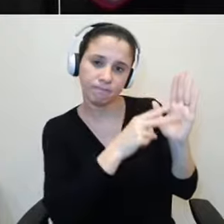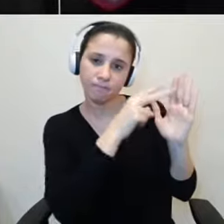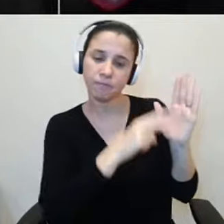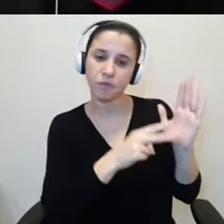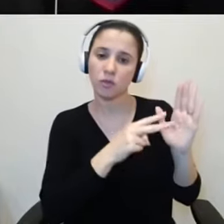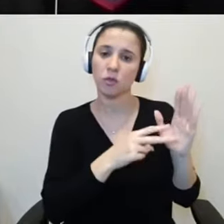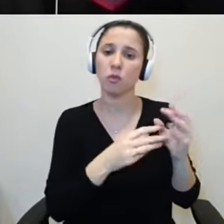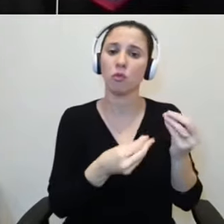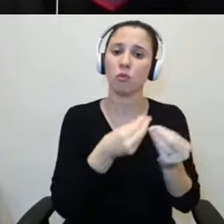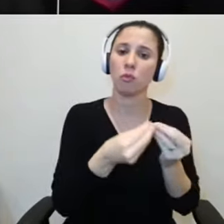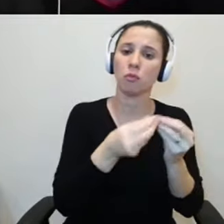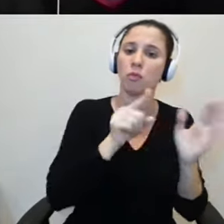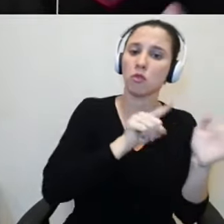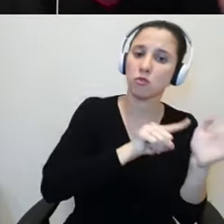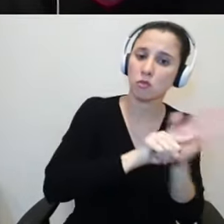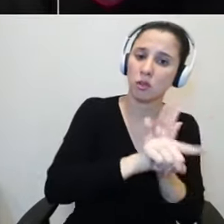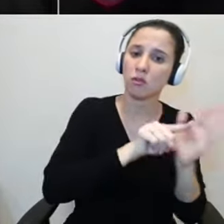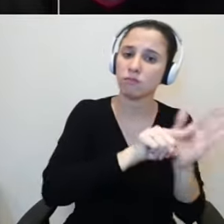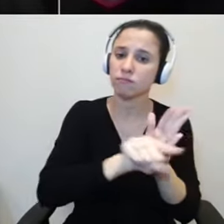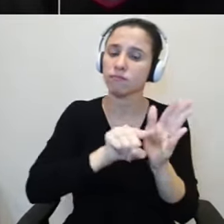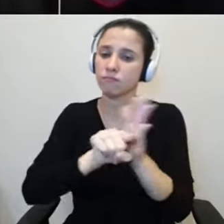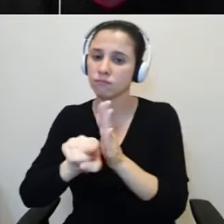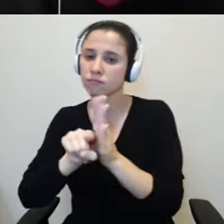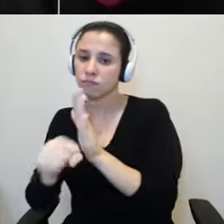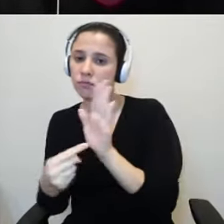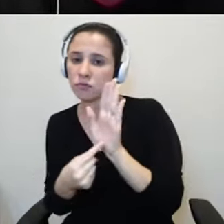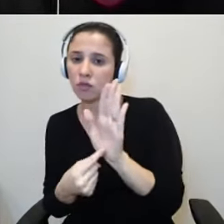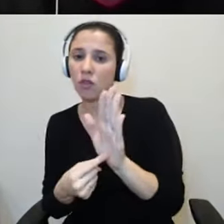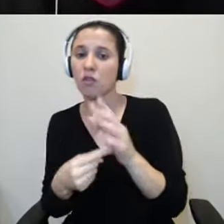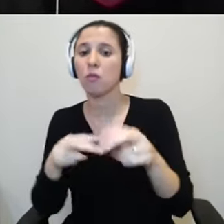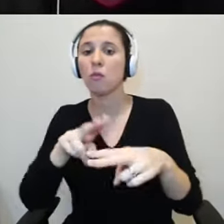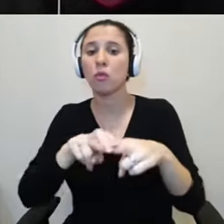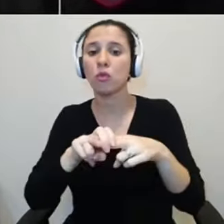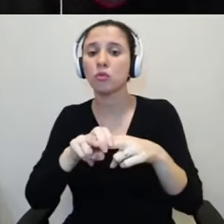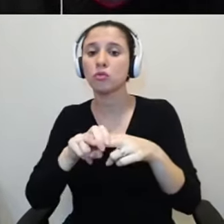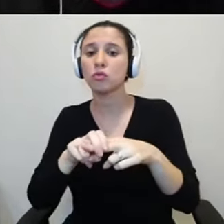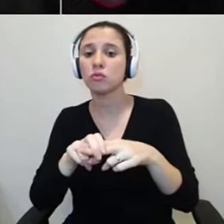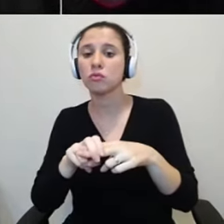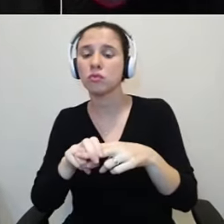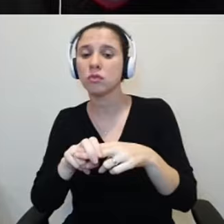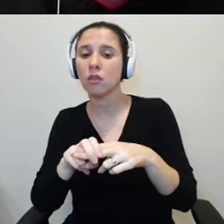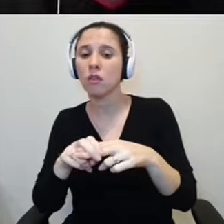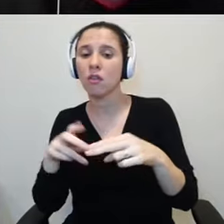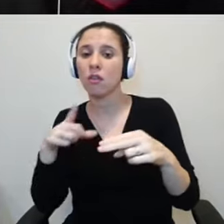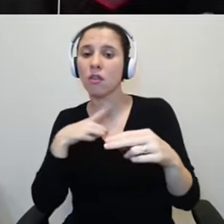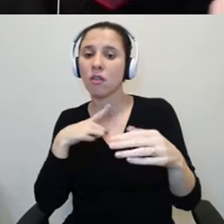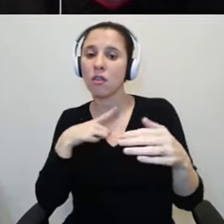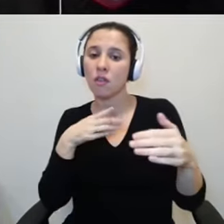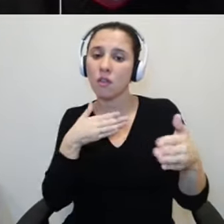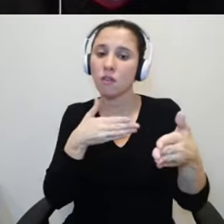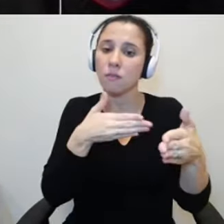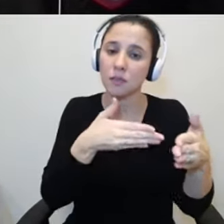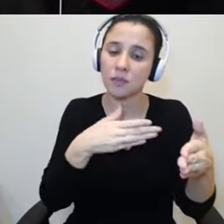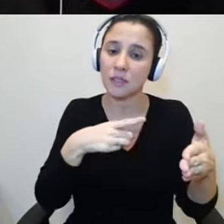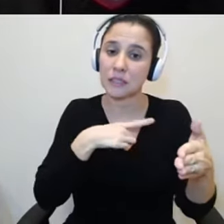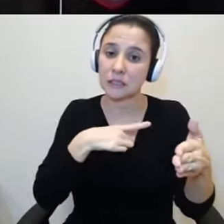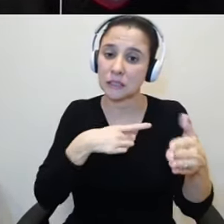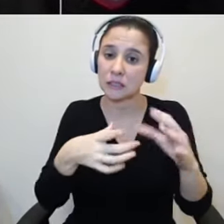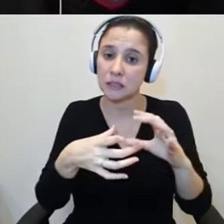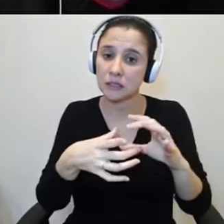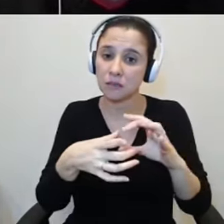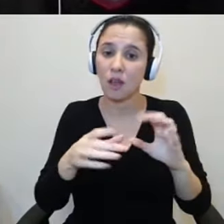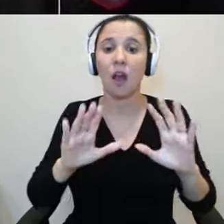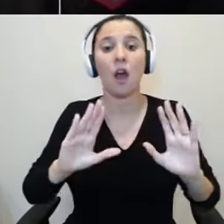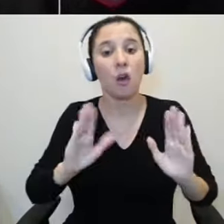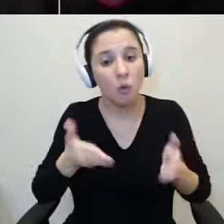questionários foram sendo aplicados, e a gente chegou nesse limite em que a autonomia foi dada e a gente tem as condições agora de